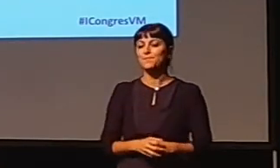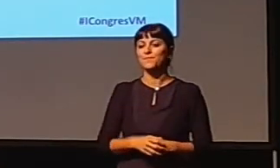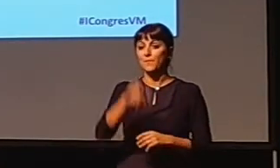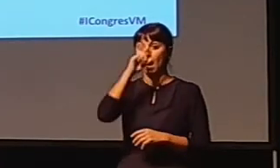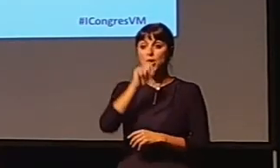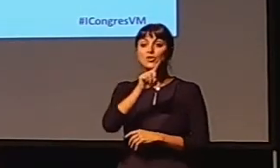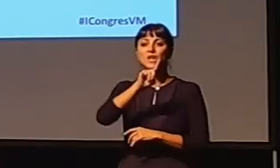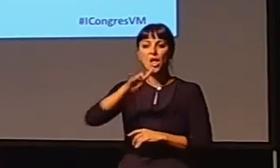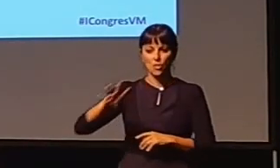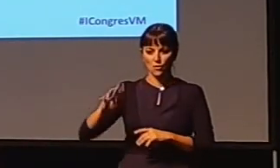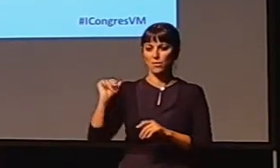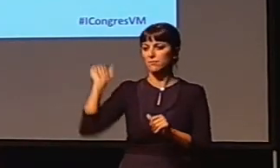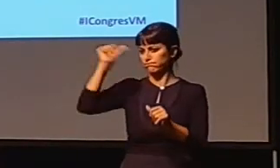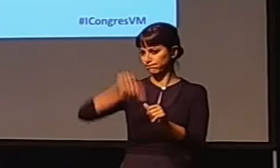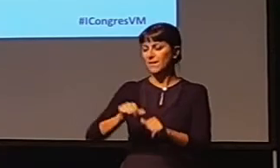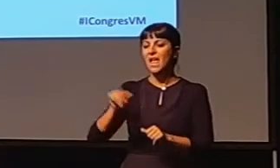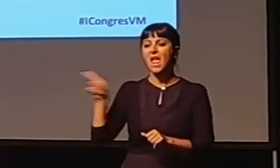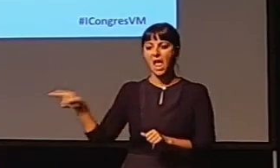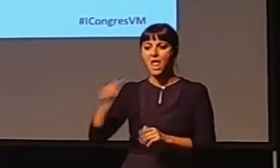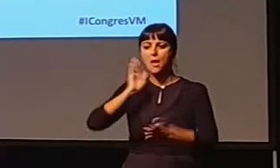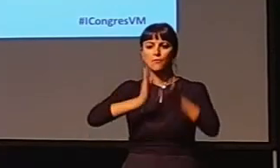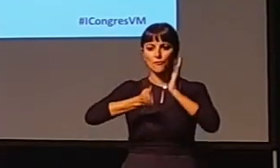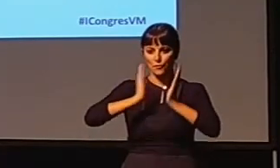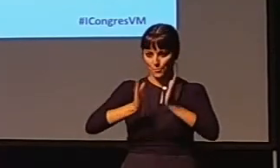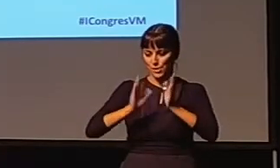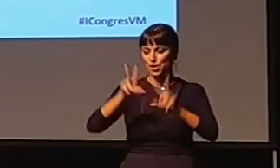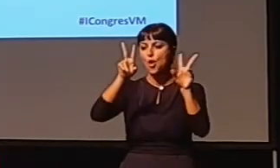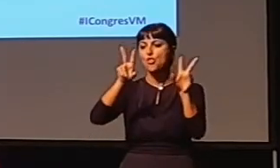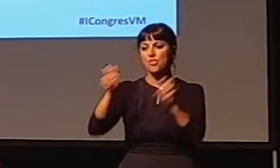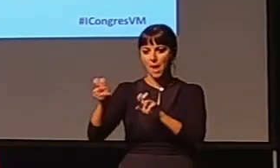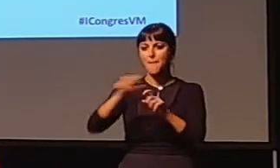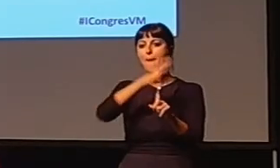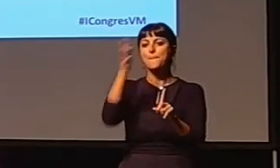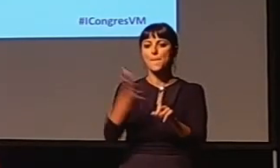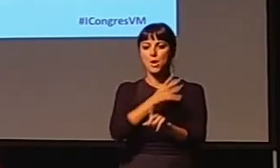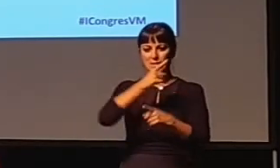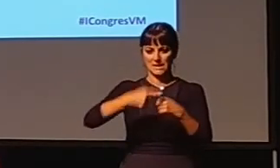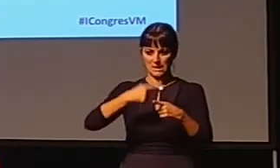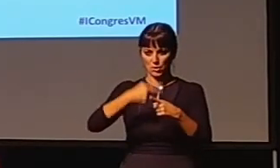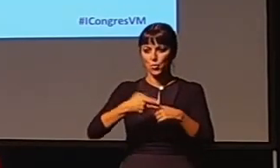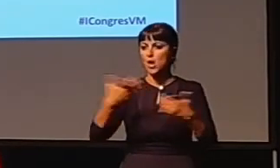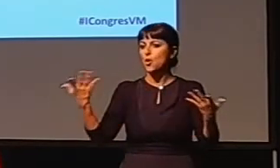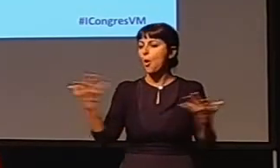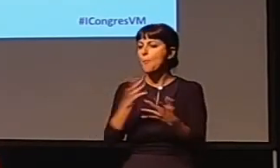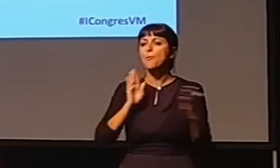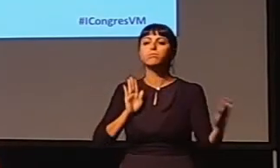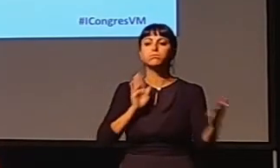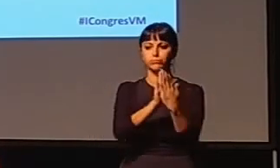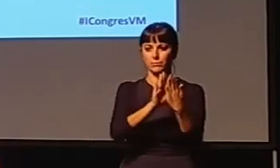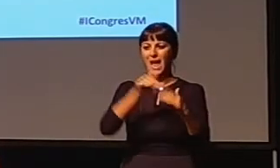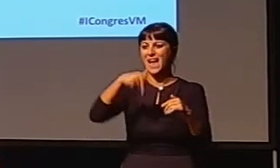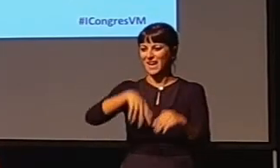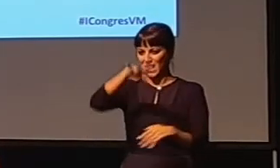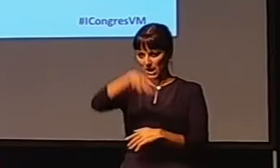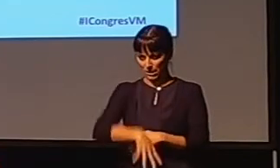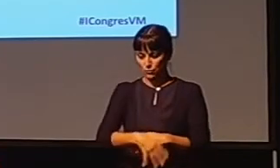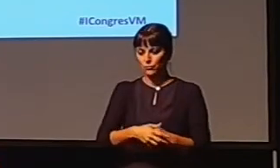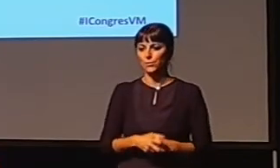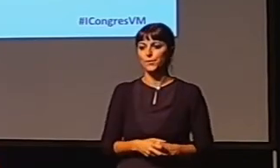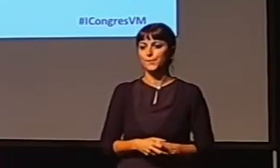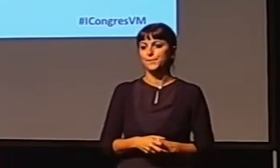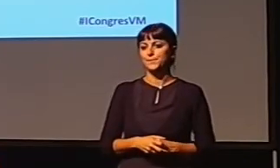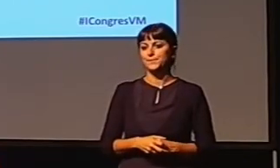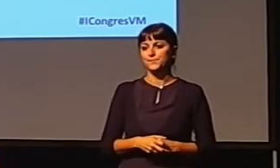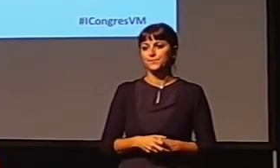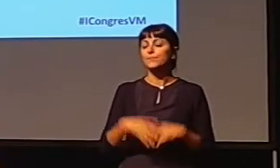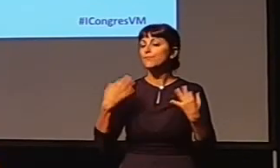anys ha estat duent a terme formació sobre com abordar les violències sexuals i violències masclistes a Catalunya, adreçades